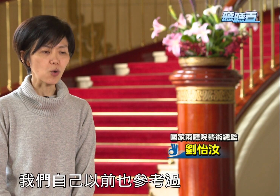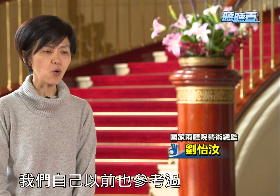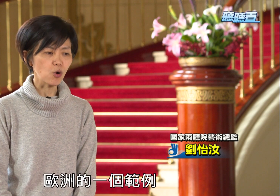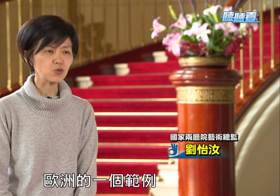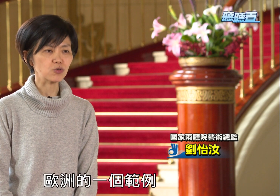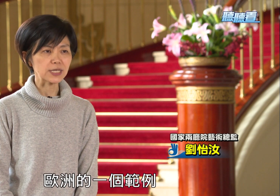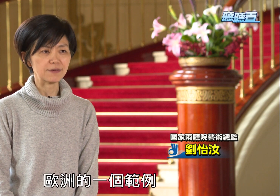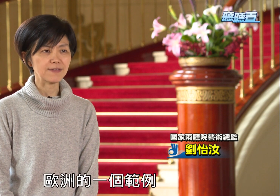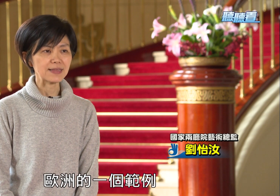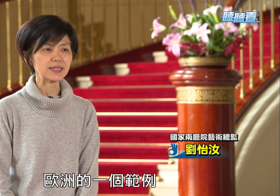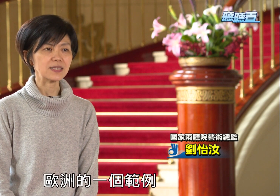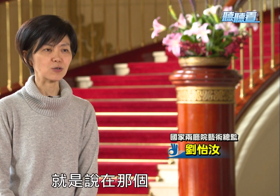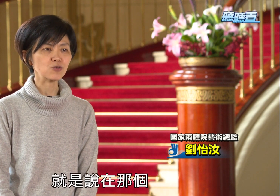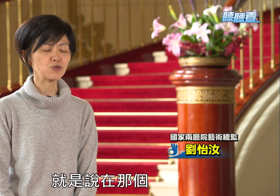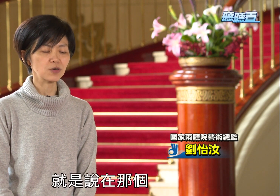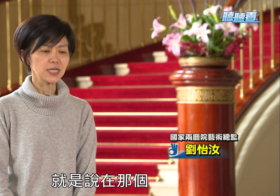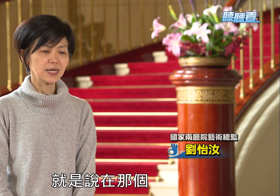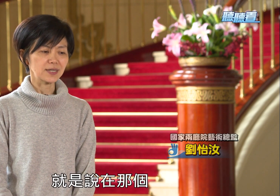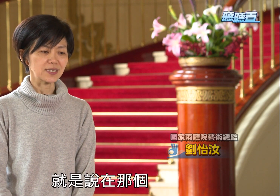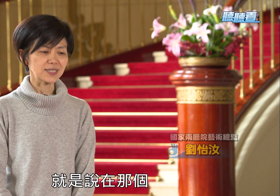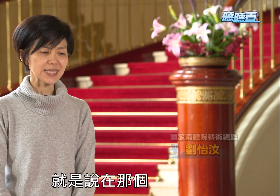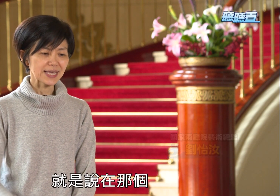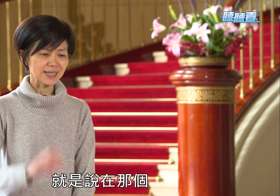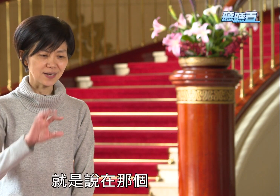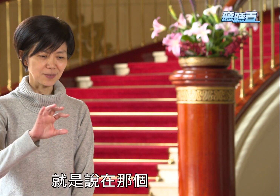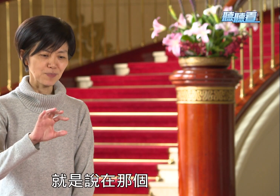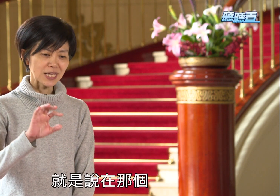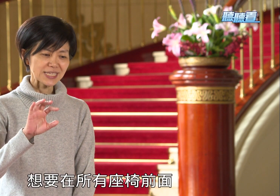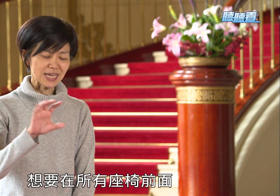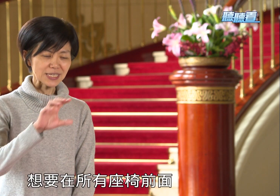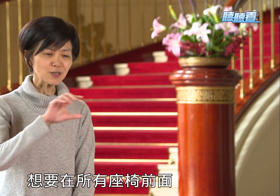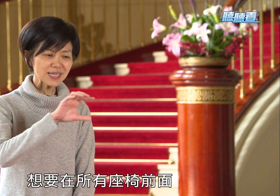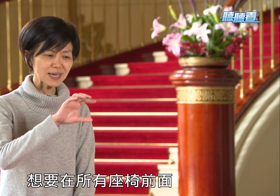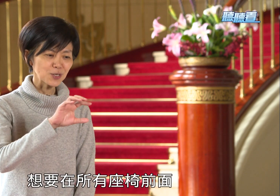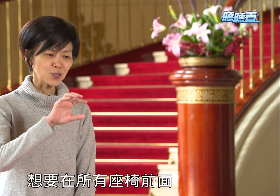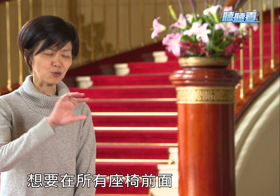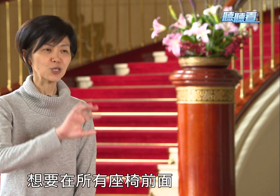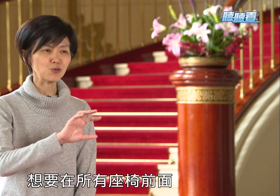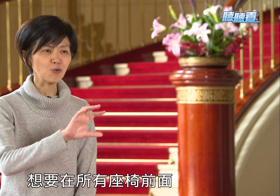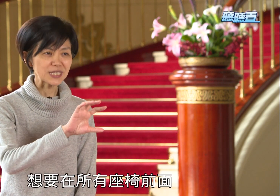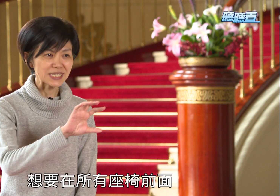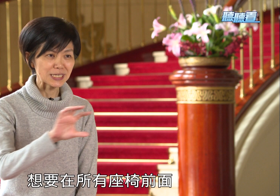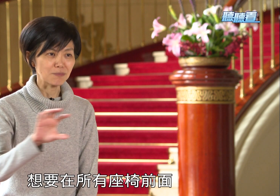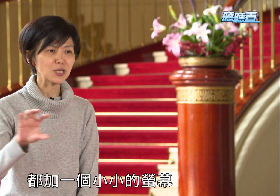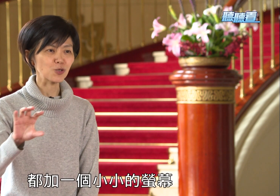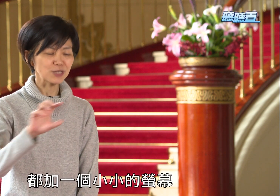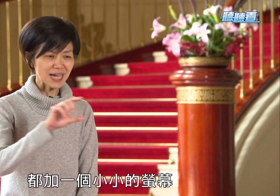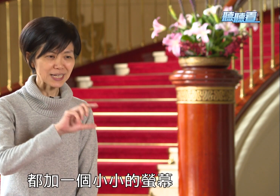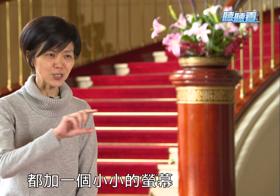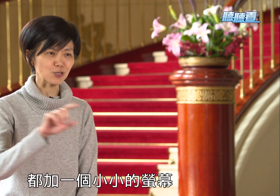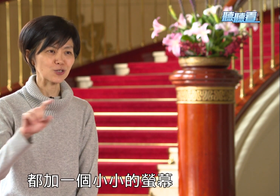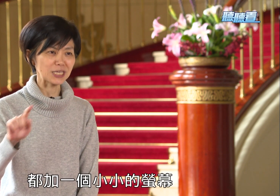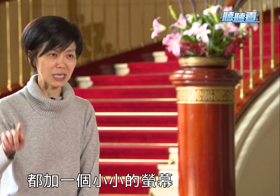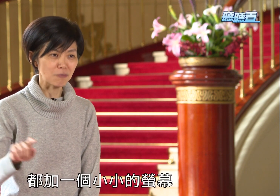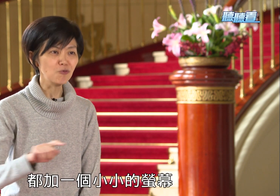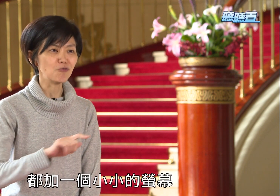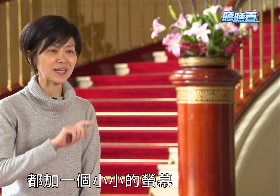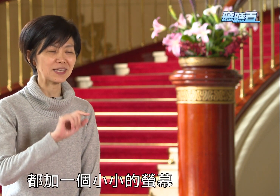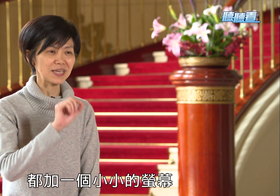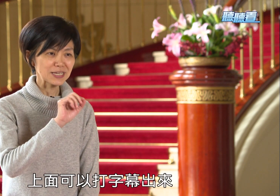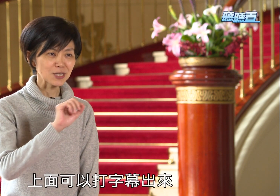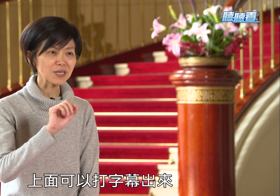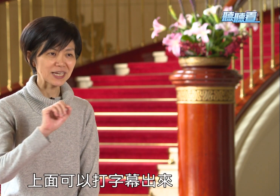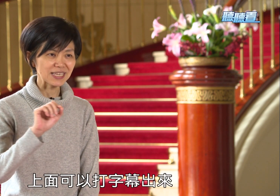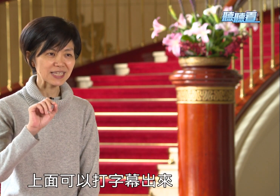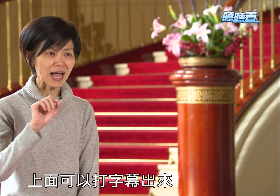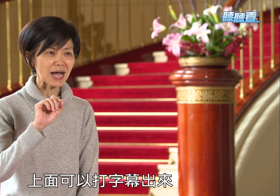参考过欧洲的一个范例哦，就是说在那个想要在所有的座椅前面都加一个小小的荧幕，可